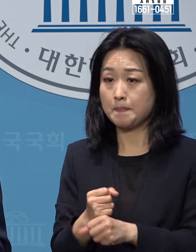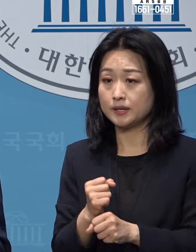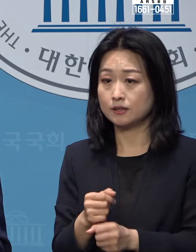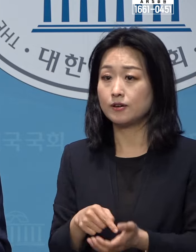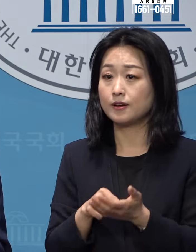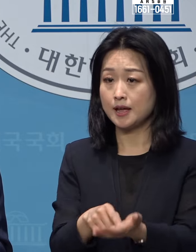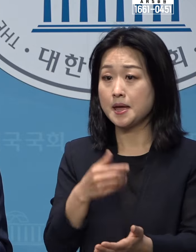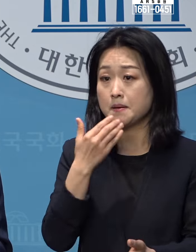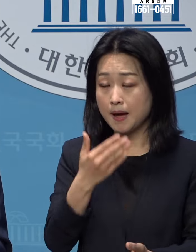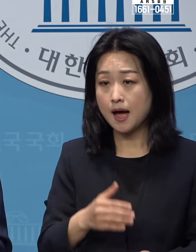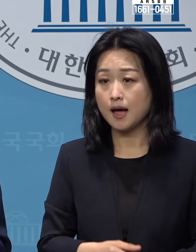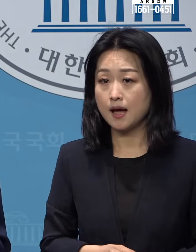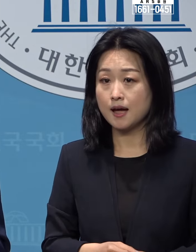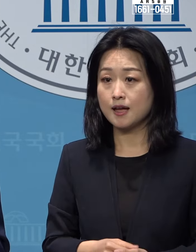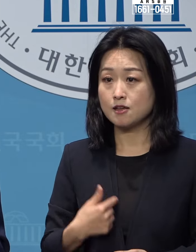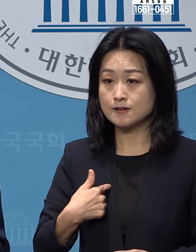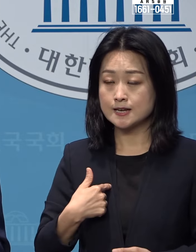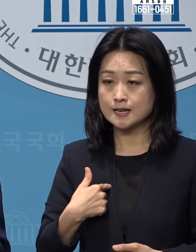말 그대로